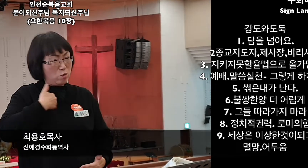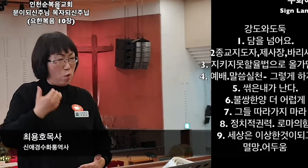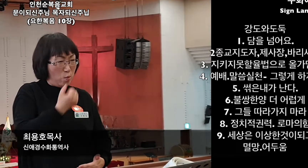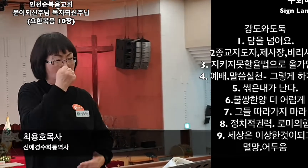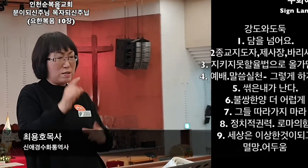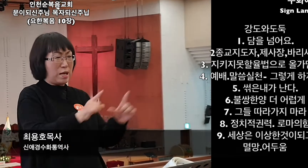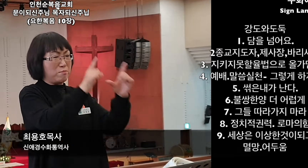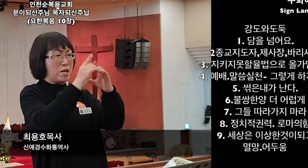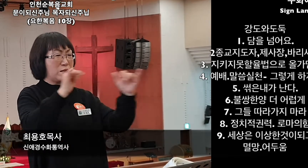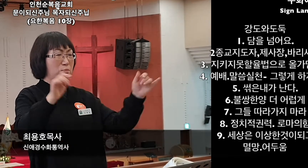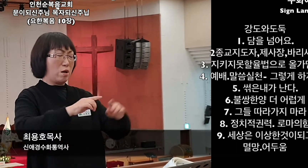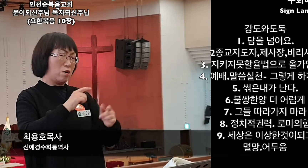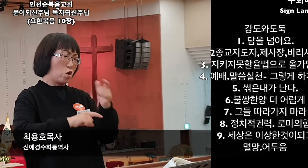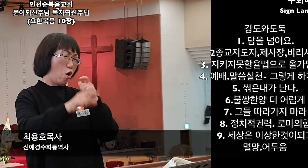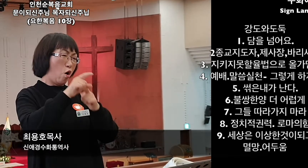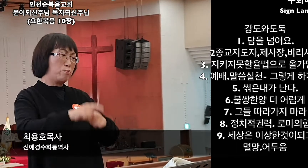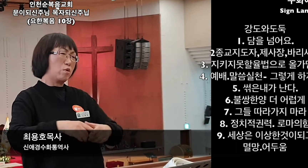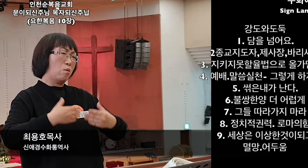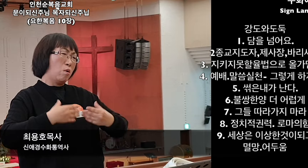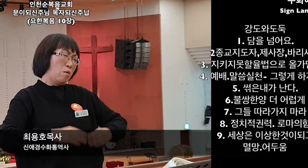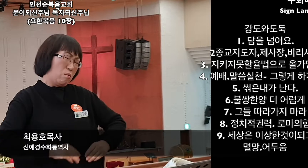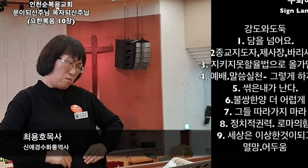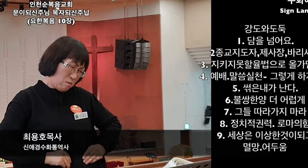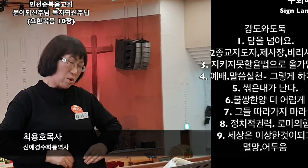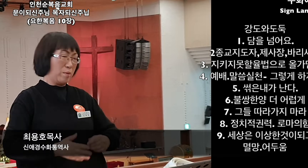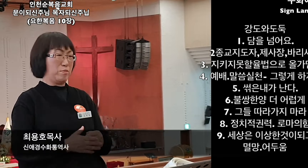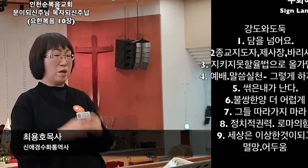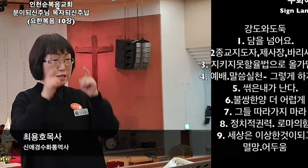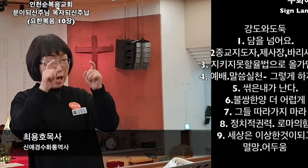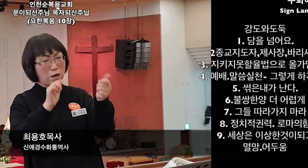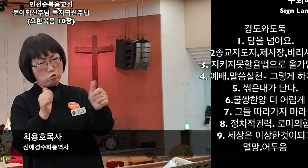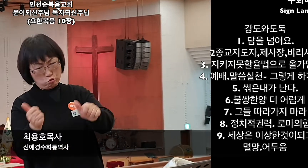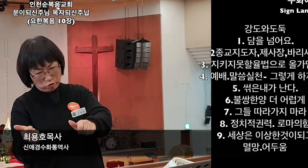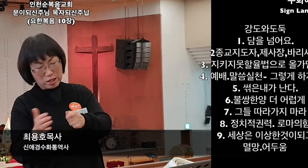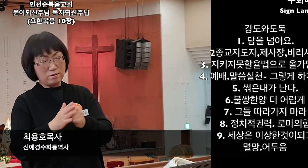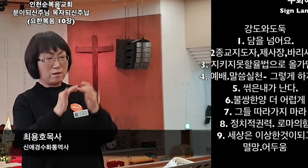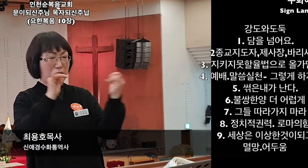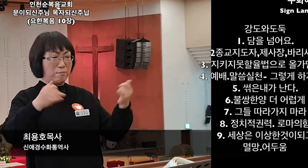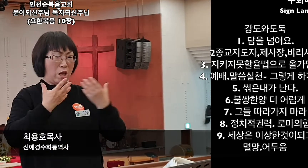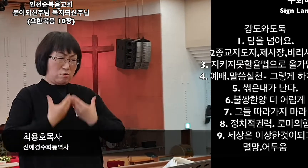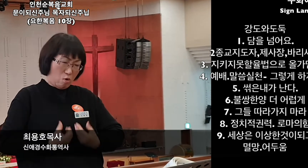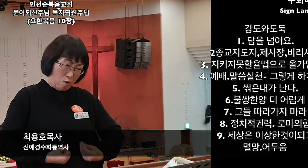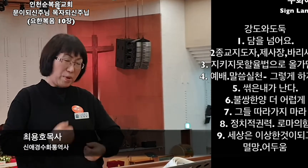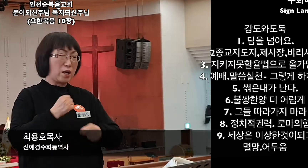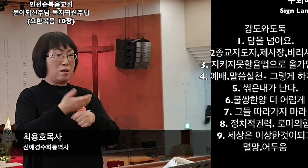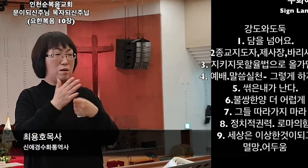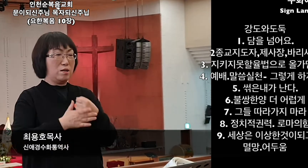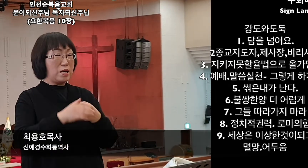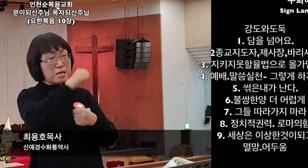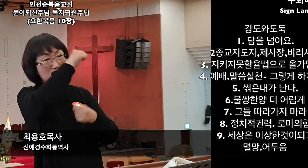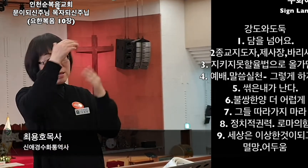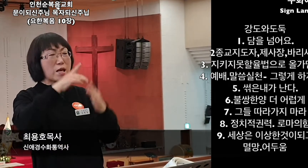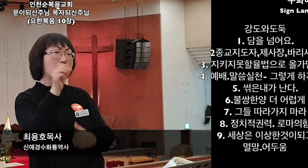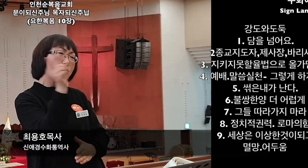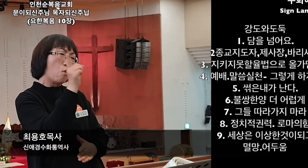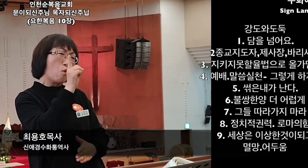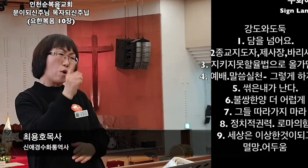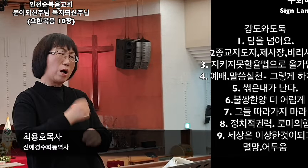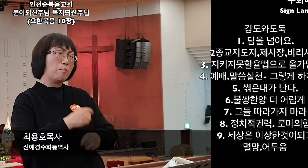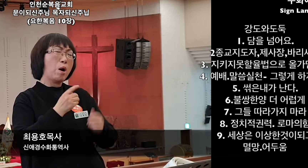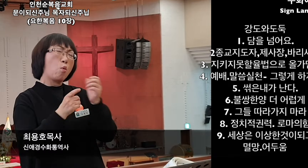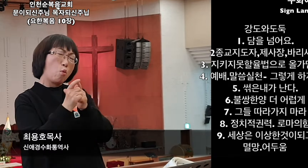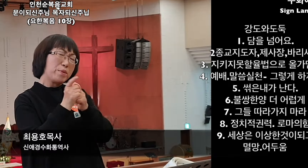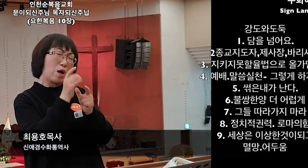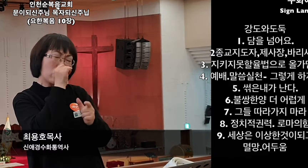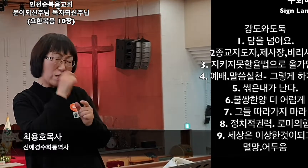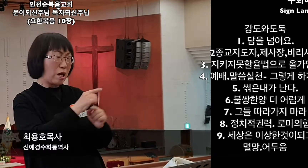사람들의 삶은 점점 더 피폐해져 갑니다. 양들은 죽어가는데 사람들은 절망해 가는데 인생이 뭔가 싶은데